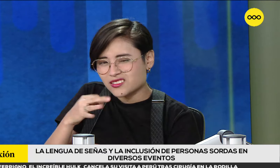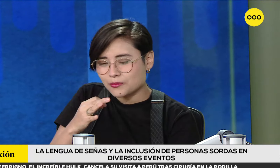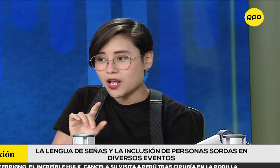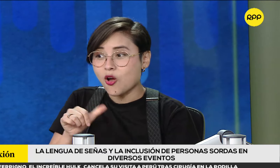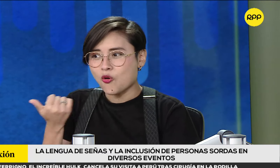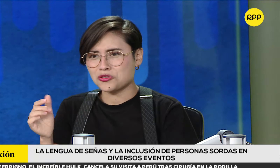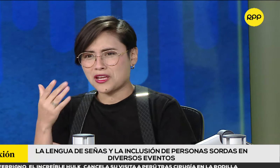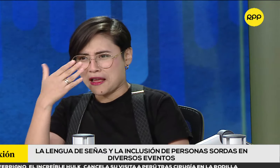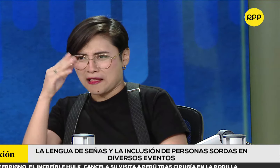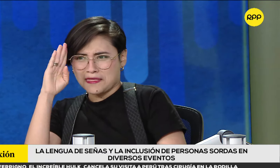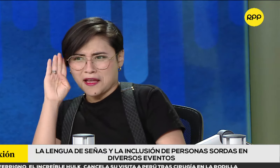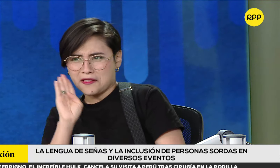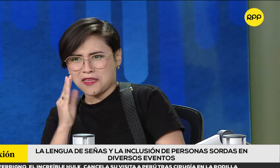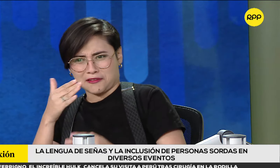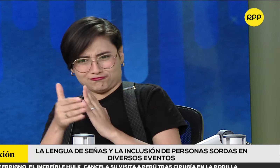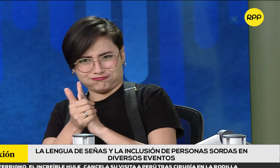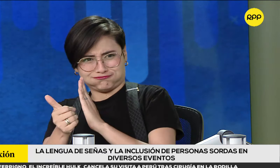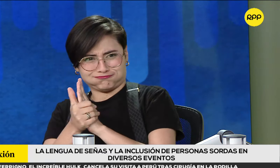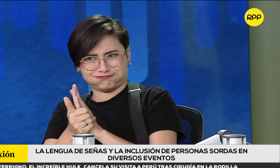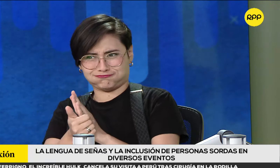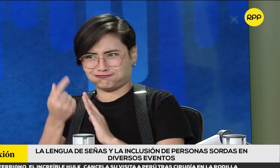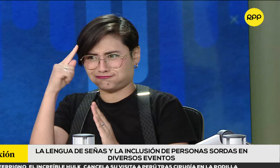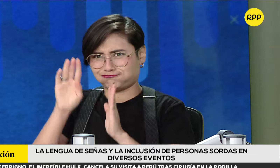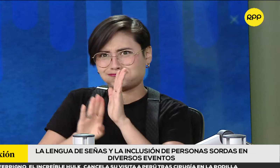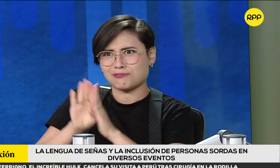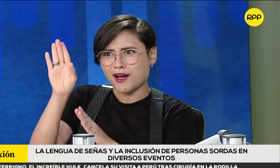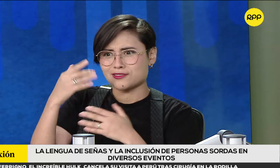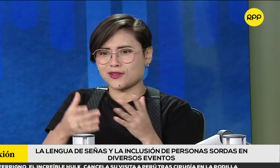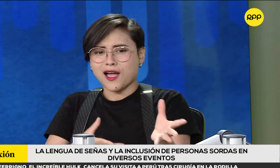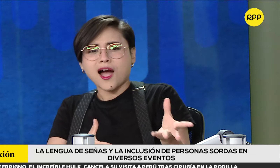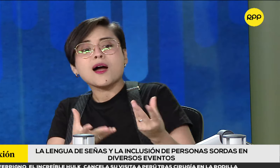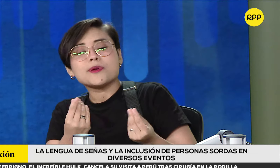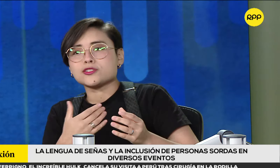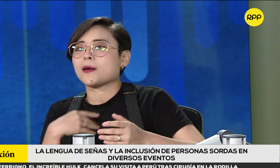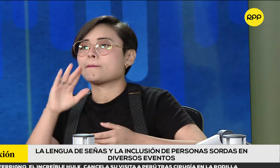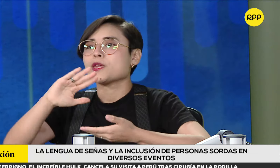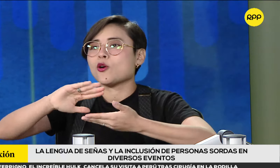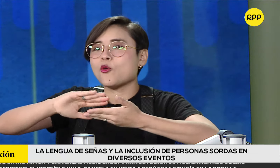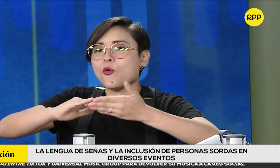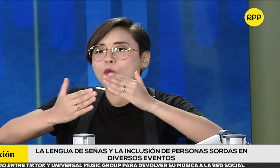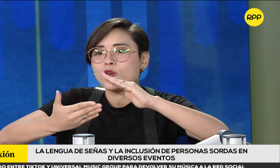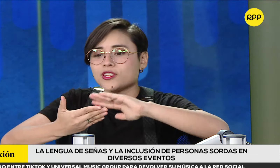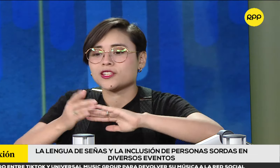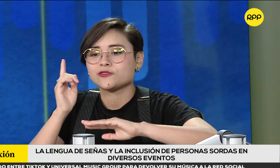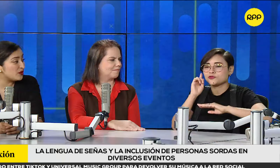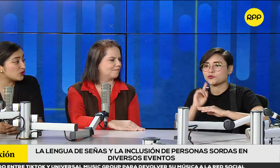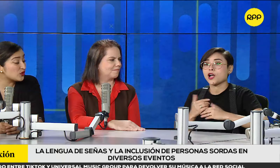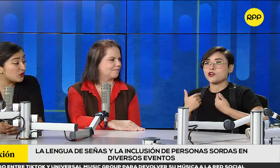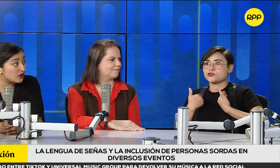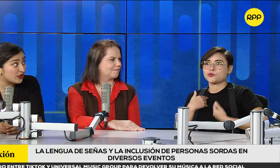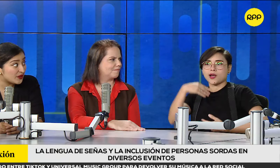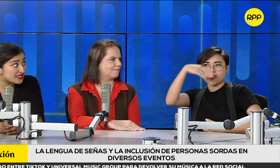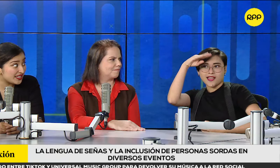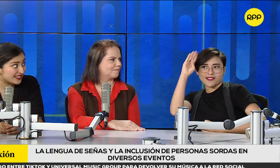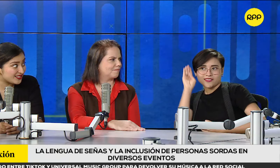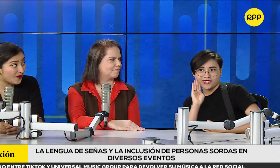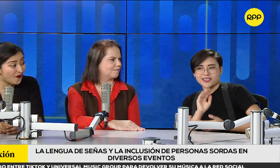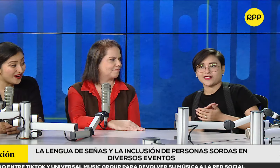al toque, súper rápido, aprendió. Tiene una habilidad increíble. Inclusive dio su saludo en lengua de señas. Dijo, hola,